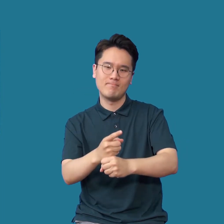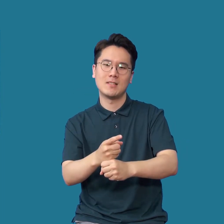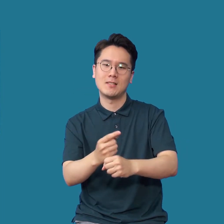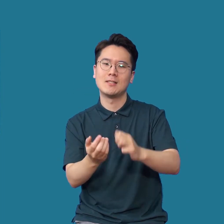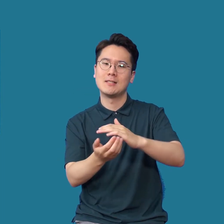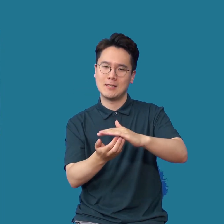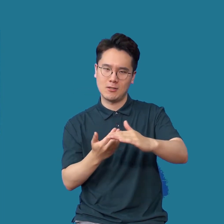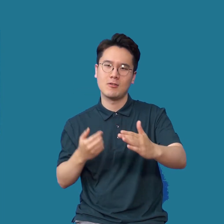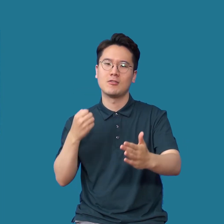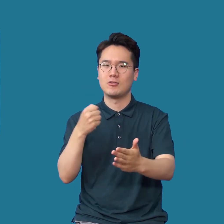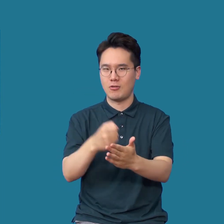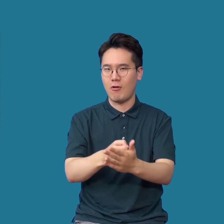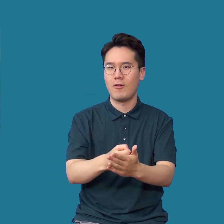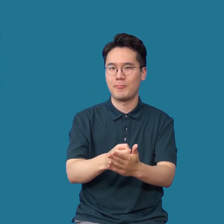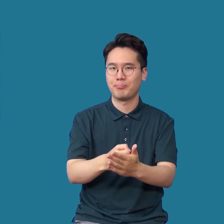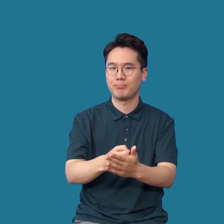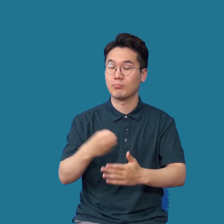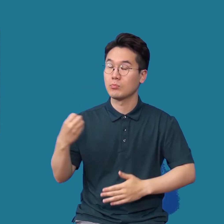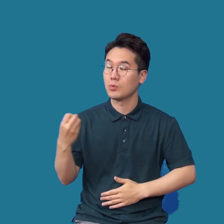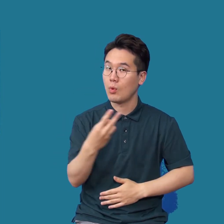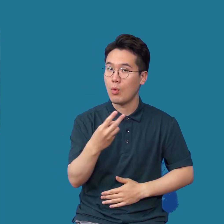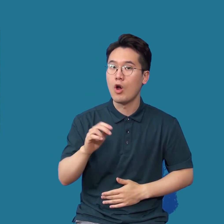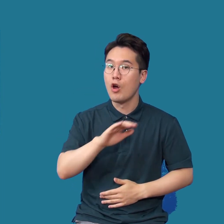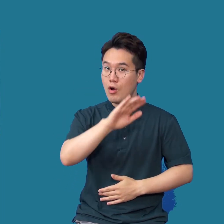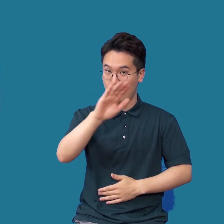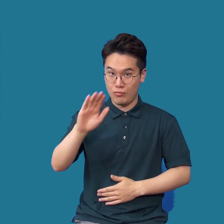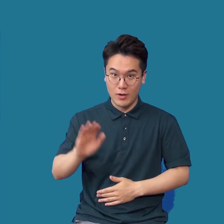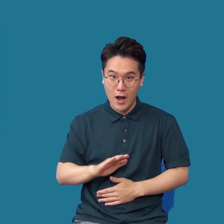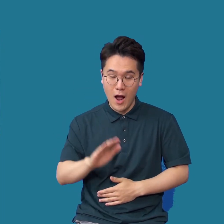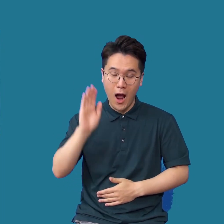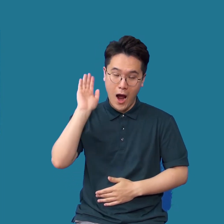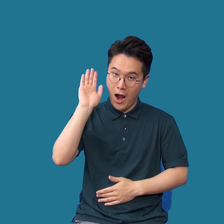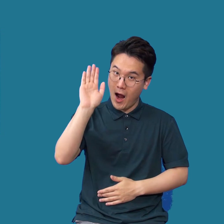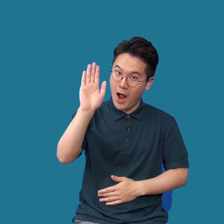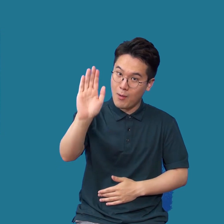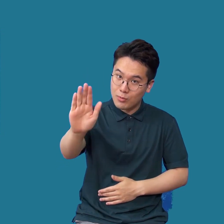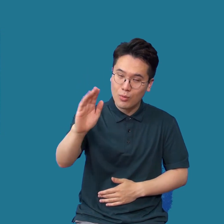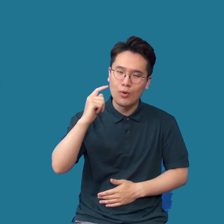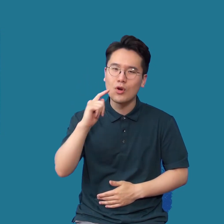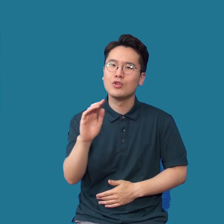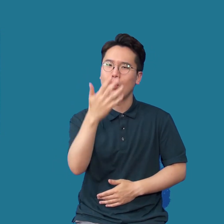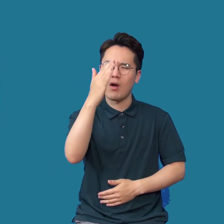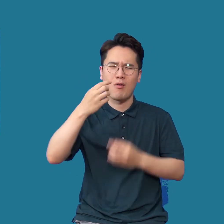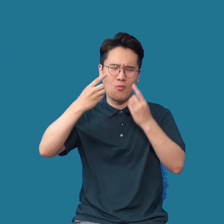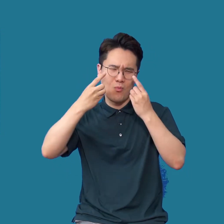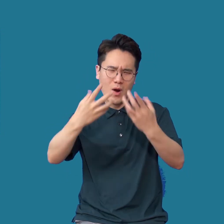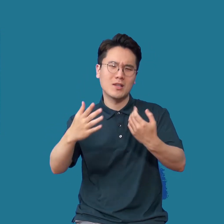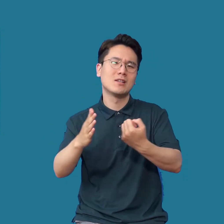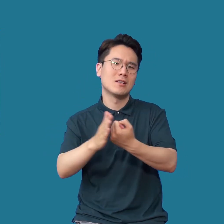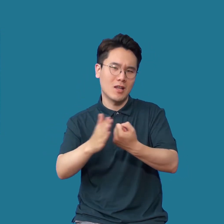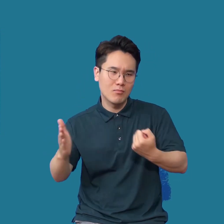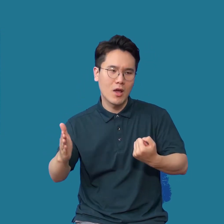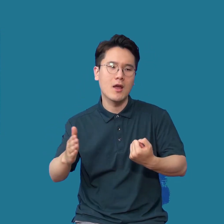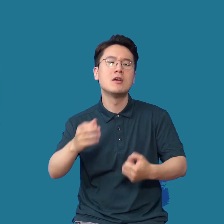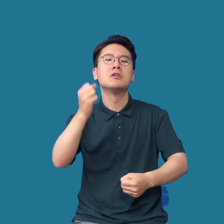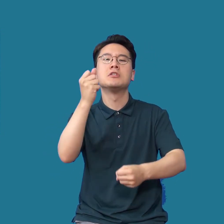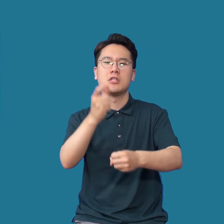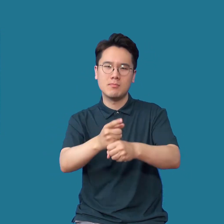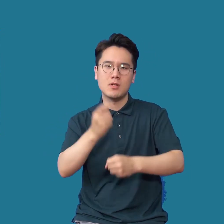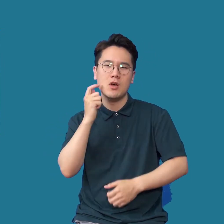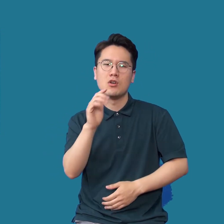구원과 영화롭게 되는 것이 너무나 분명하기 때문에 영화롭게 하셨느니라 과거형으로 말하기까지